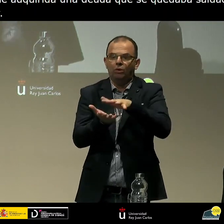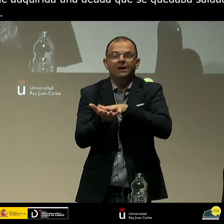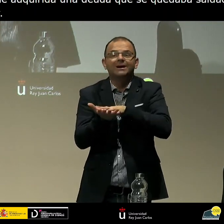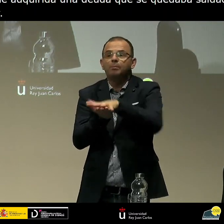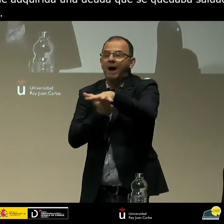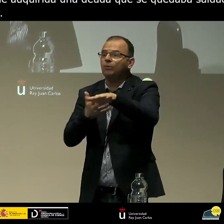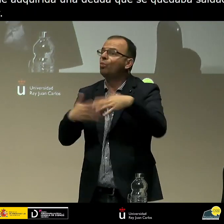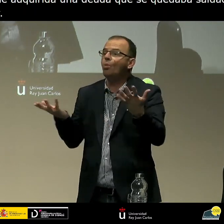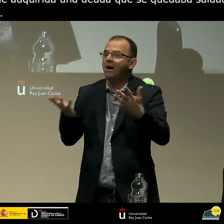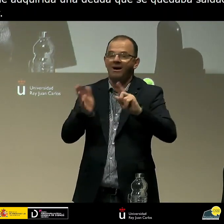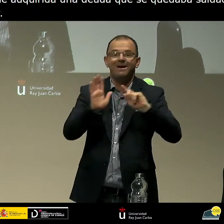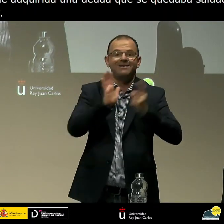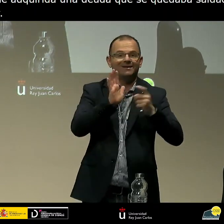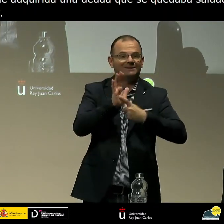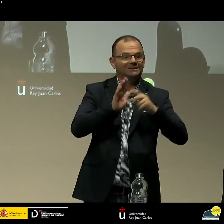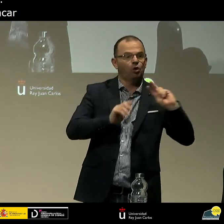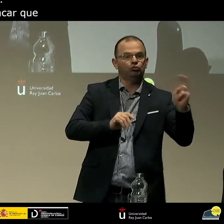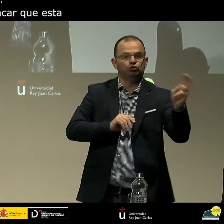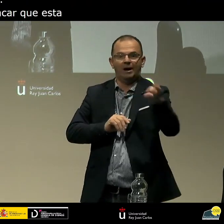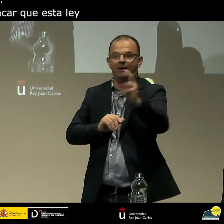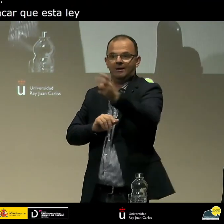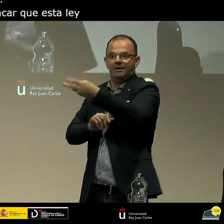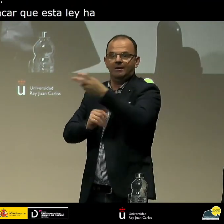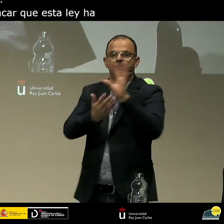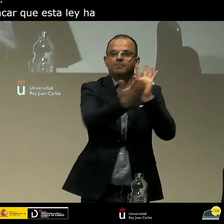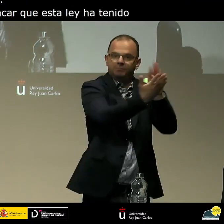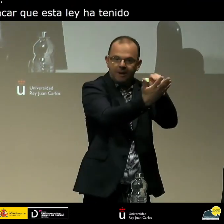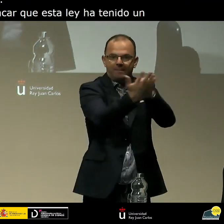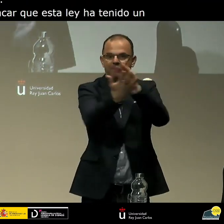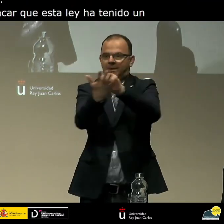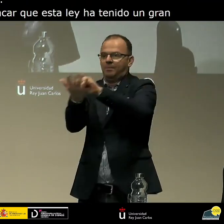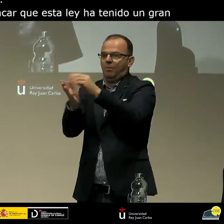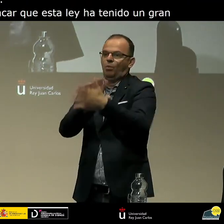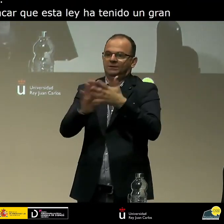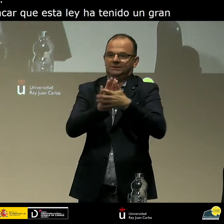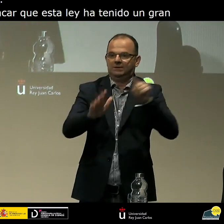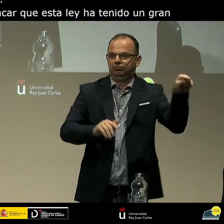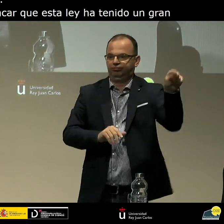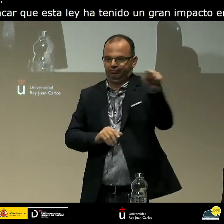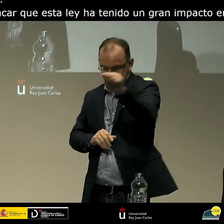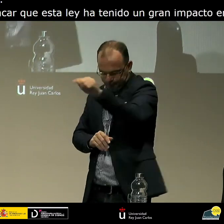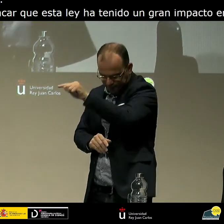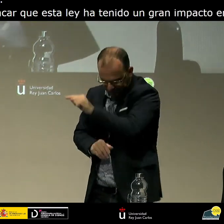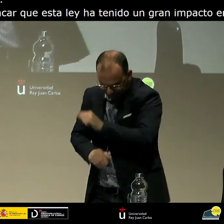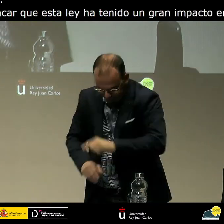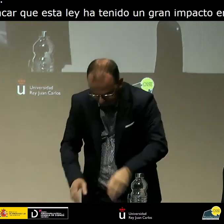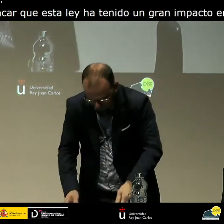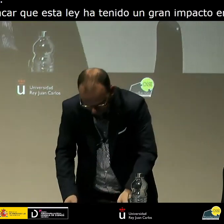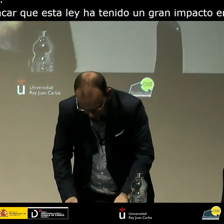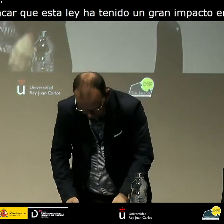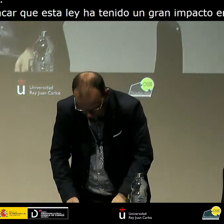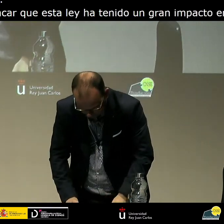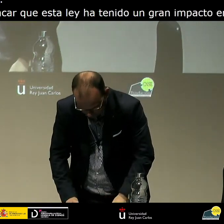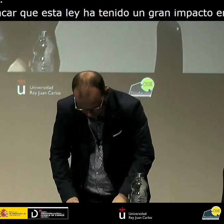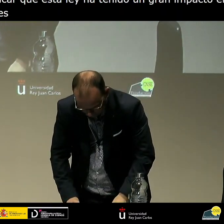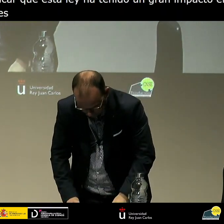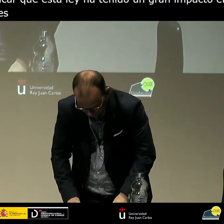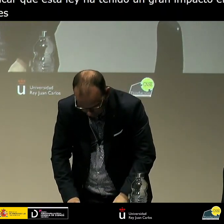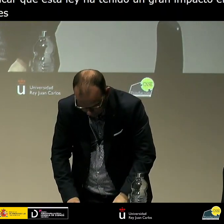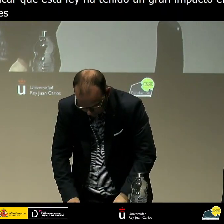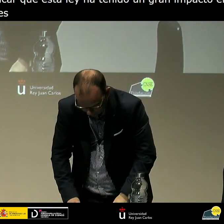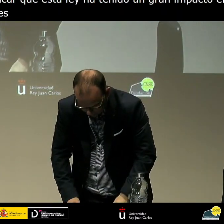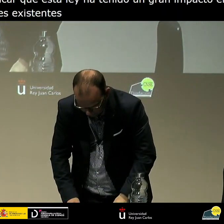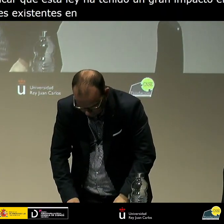Cabe destacar que esta ley ha tenido un gran impacto en otras legislaciones existentes en las cuales se ha ido